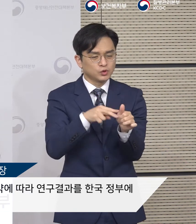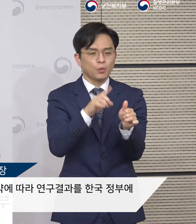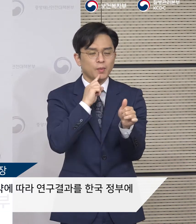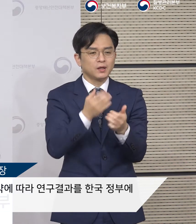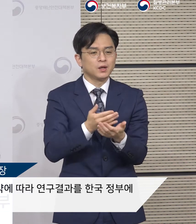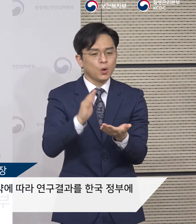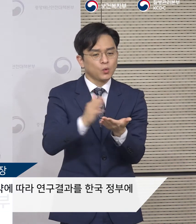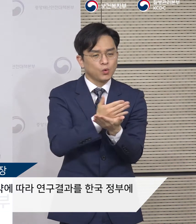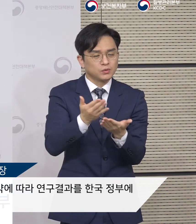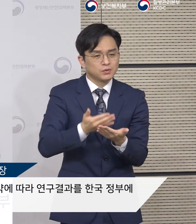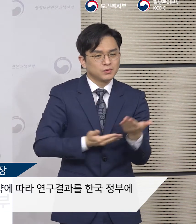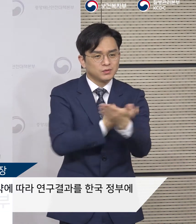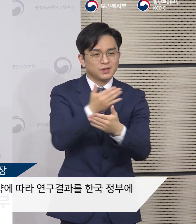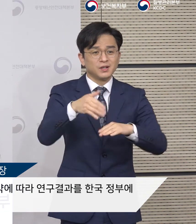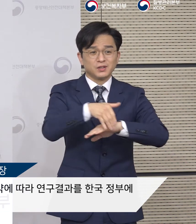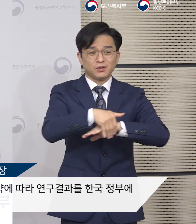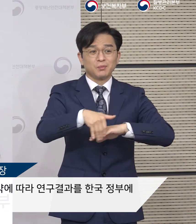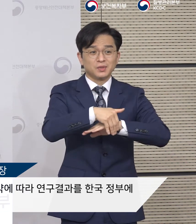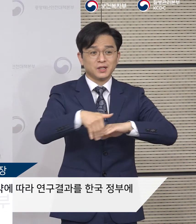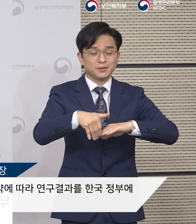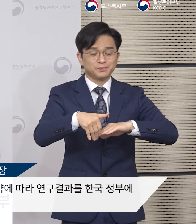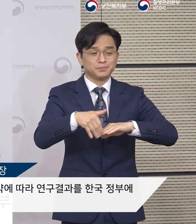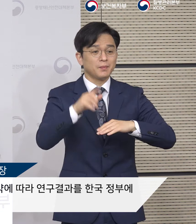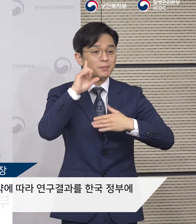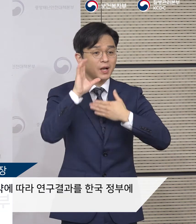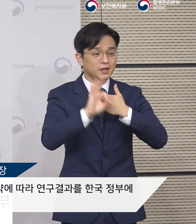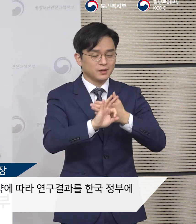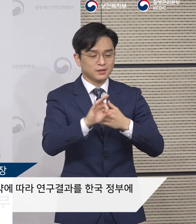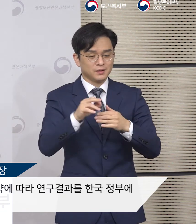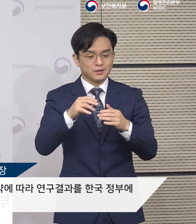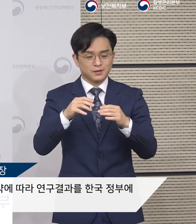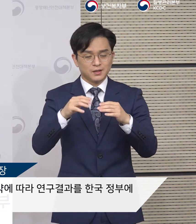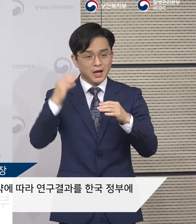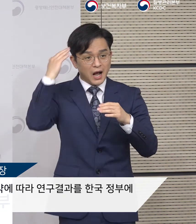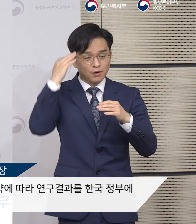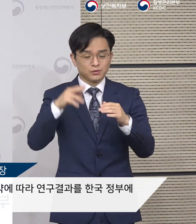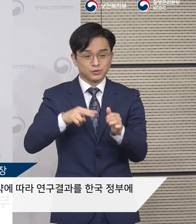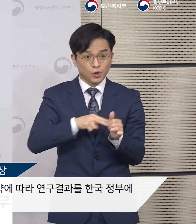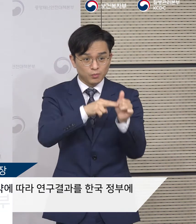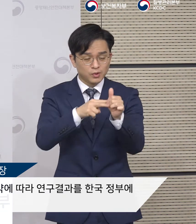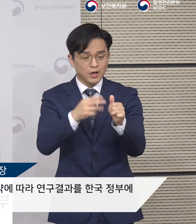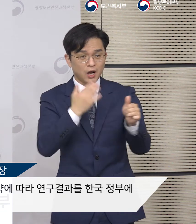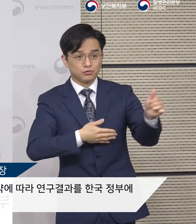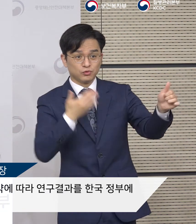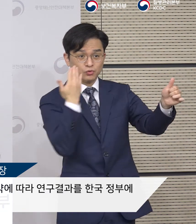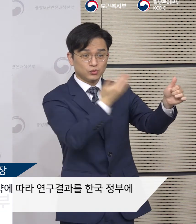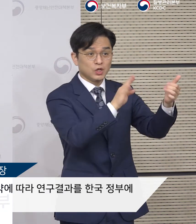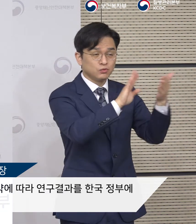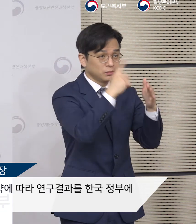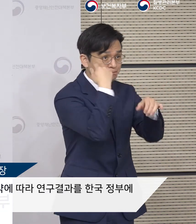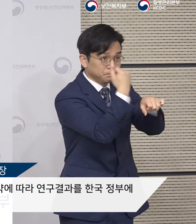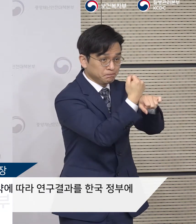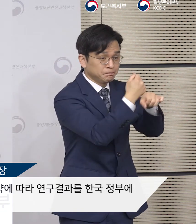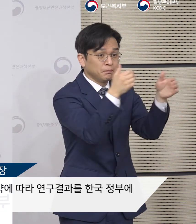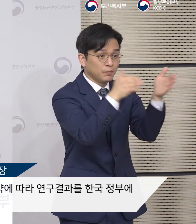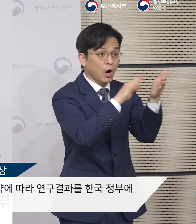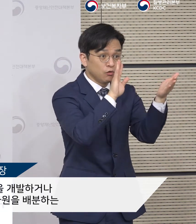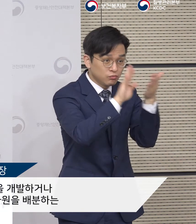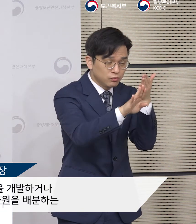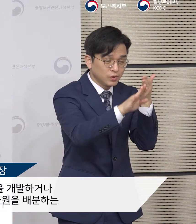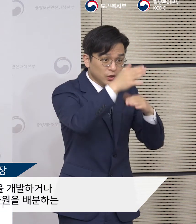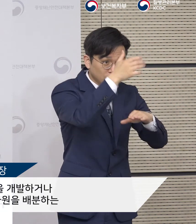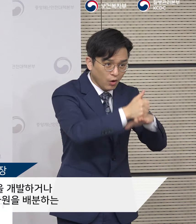제공받은 연구자는 데이터 제공 계약에 따라 연구 결과를 한국 정부에 먼저 제공하고 공개하도록 할